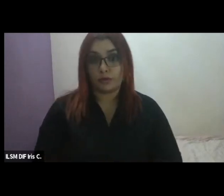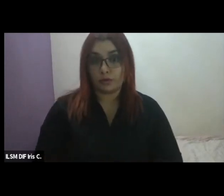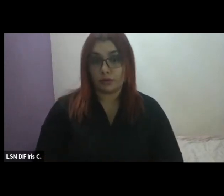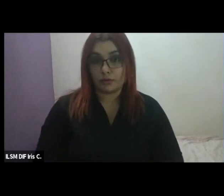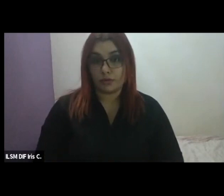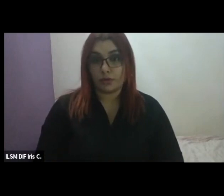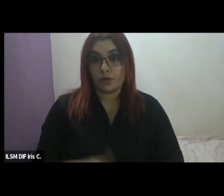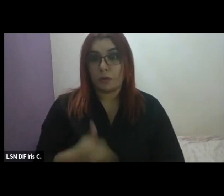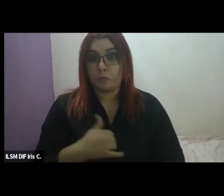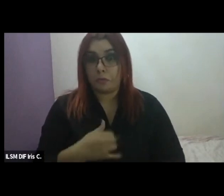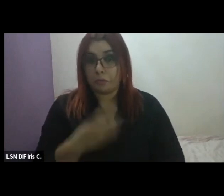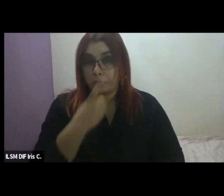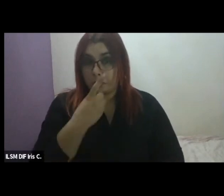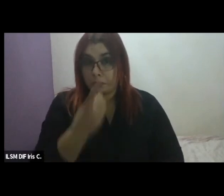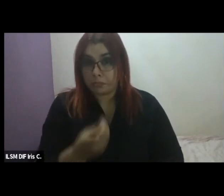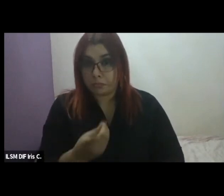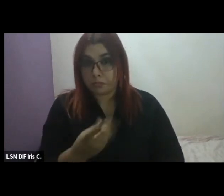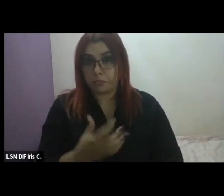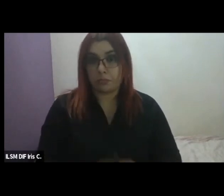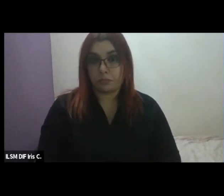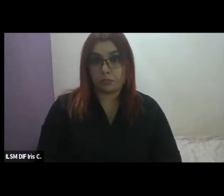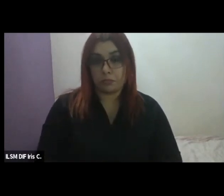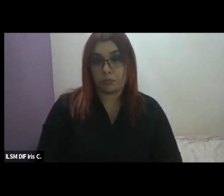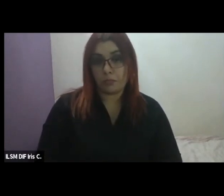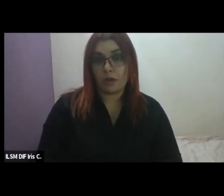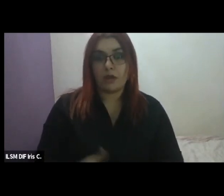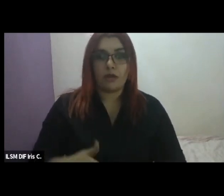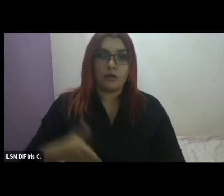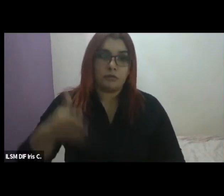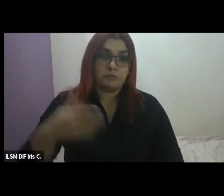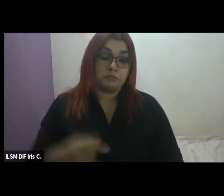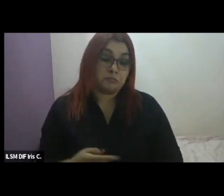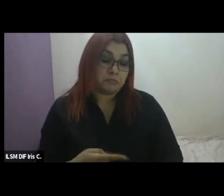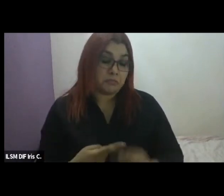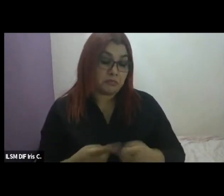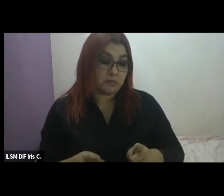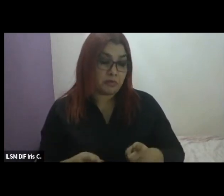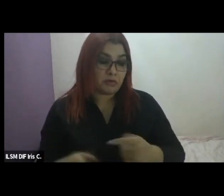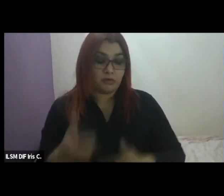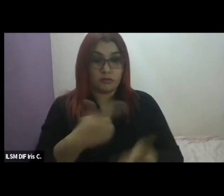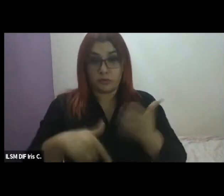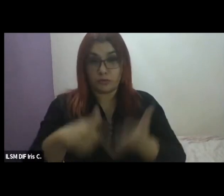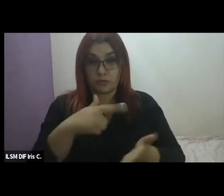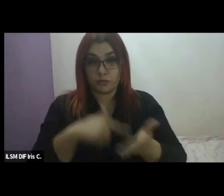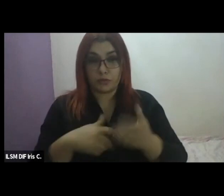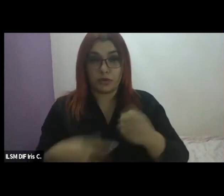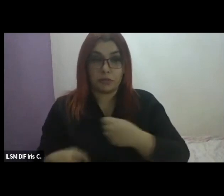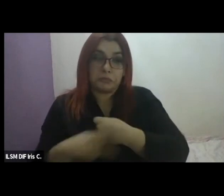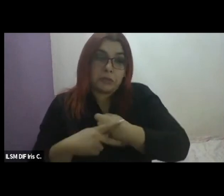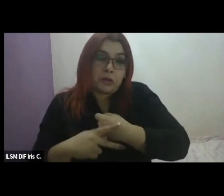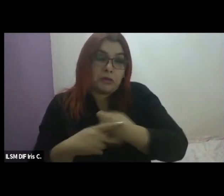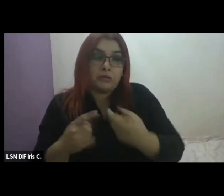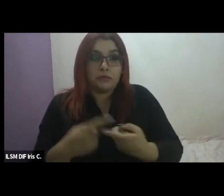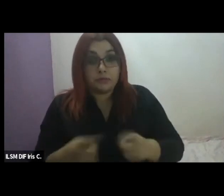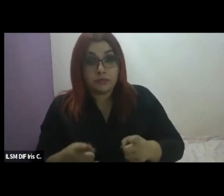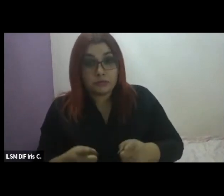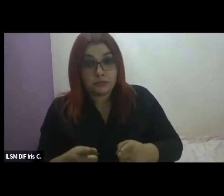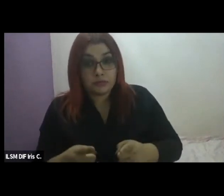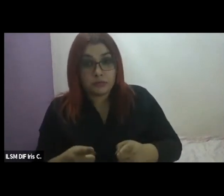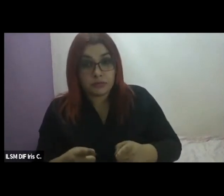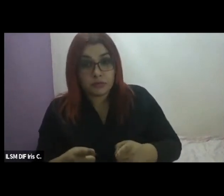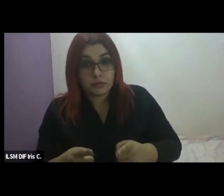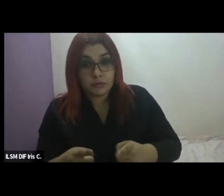lo estoy pensando como la civilización occidental, pero en particular prestando atención a lo que sucede en